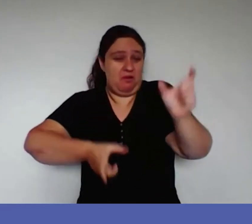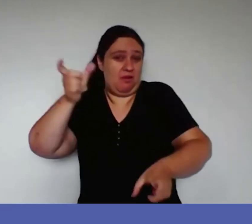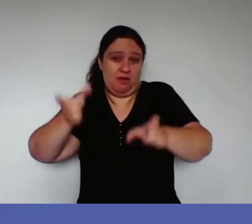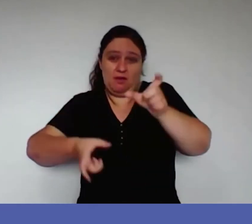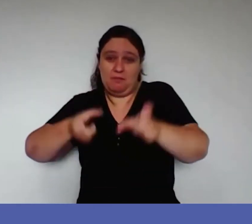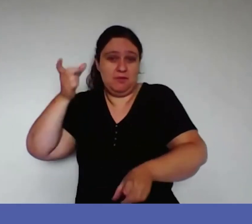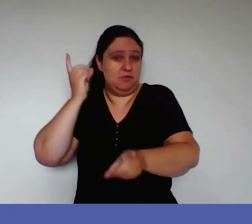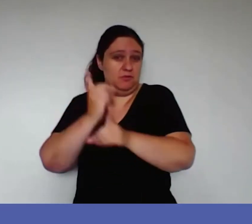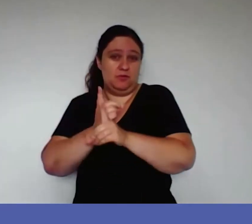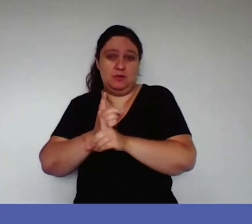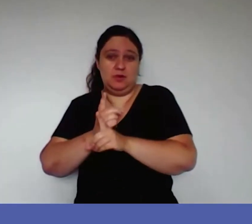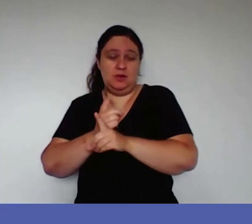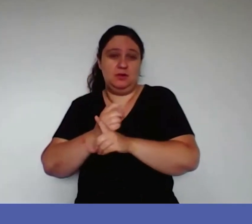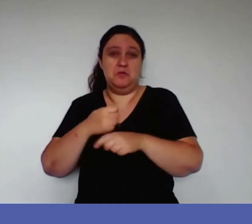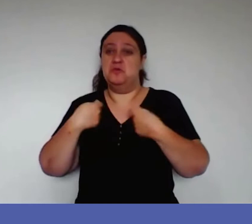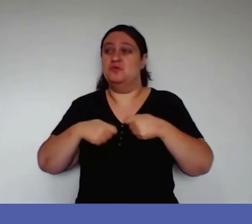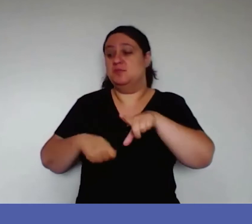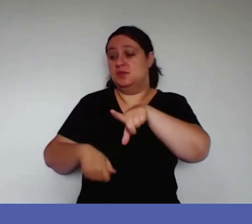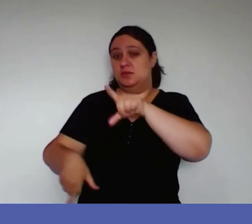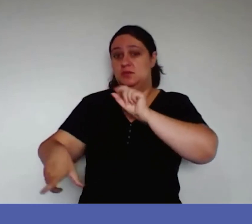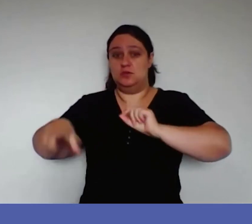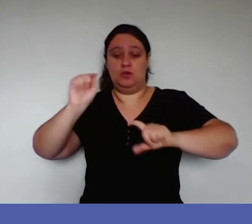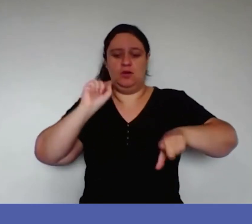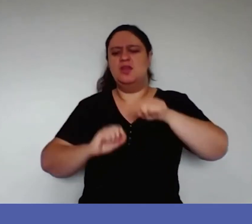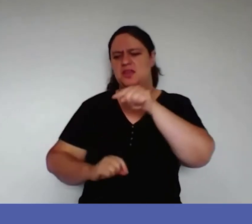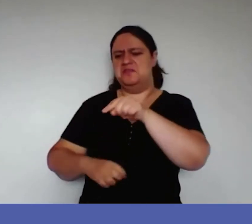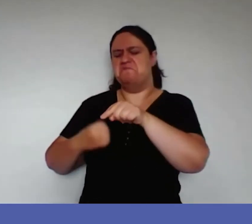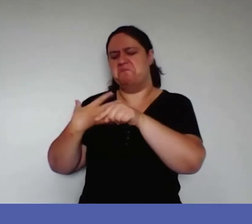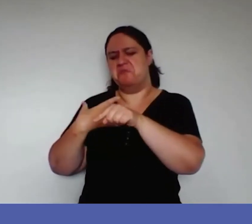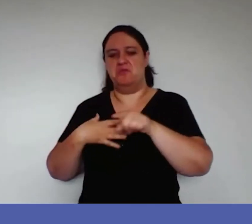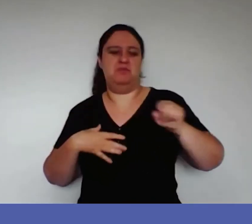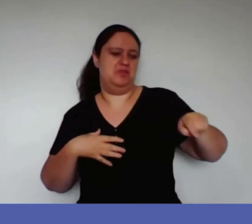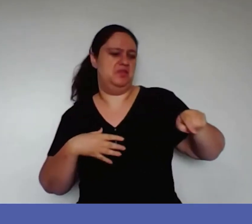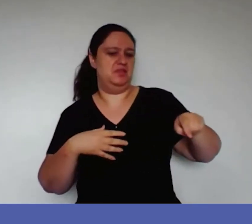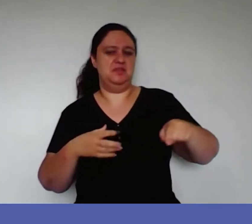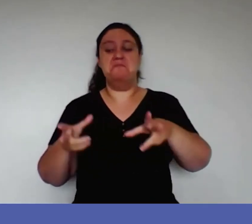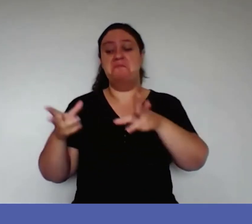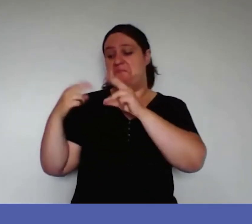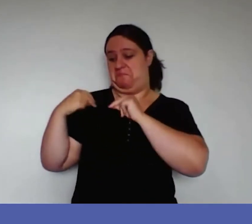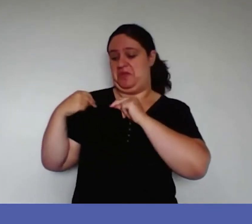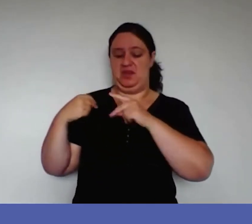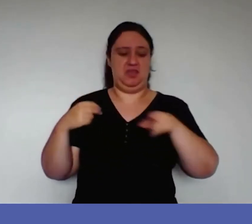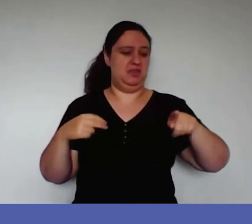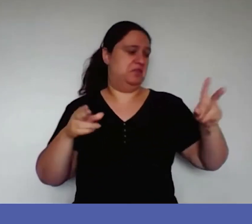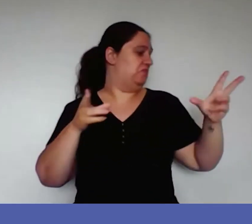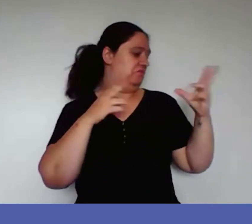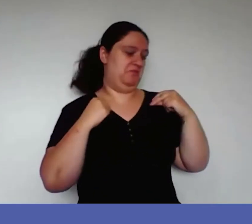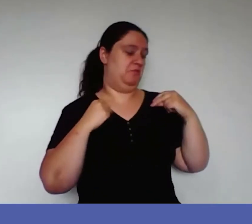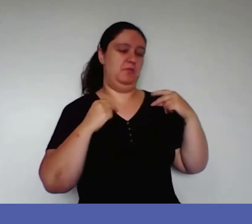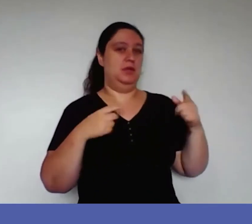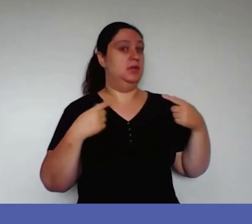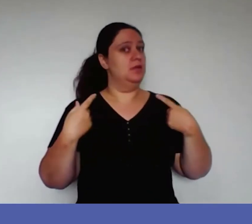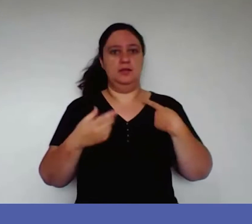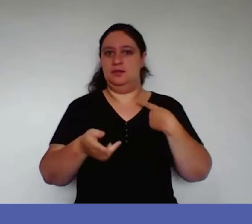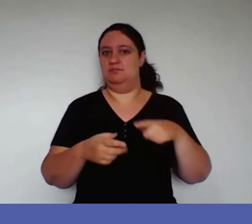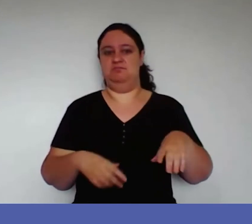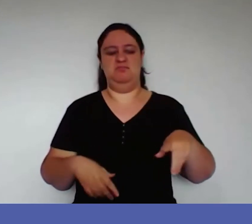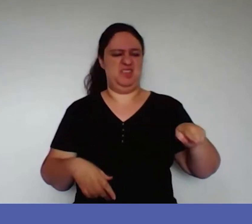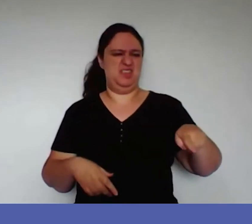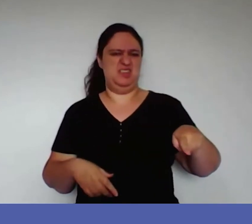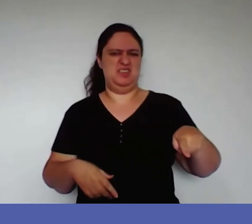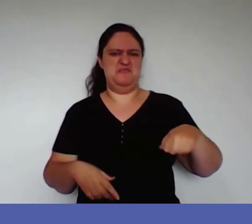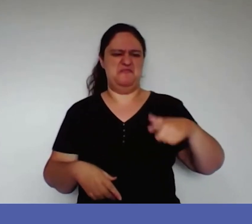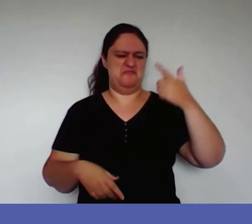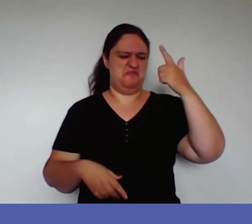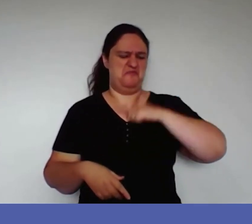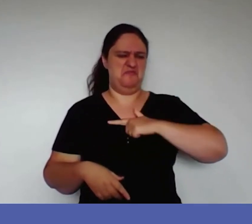precisa dizer, ó, esse aqui está bem vestido, esse aqui é digno de ir para as bodas, aquele está mal vestido, né,